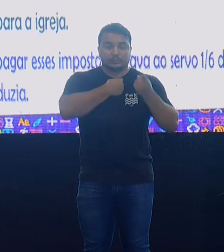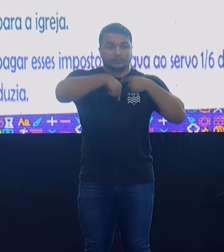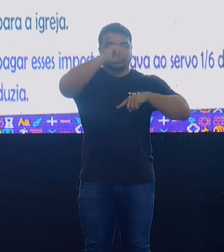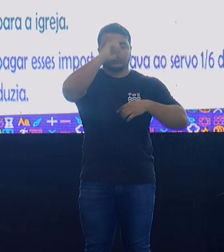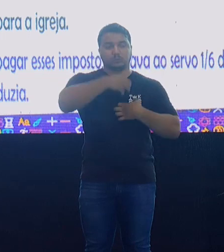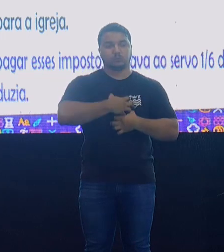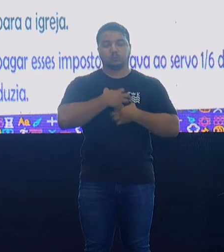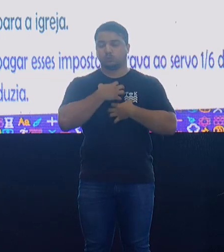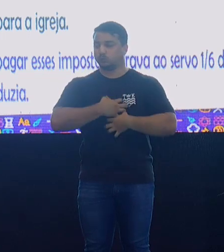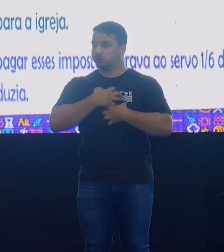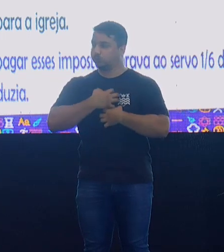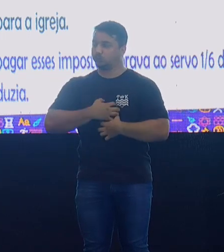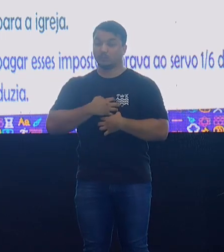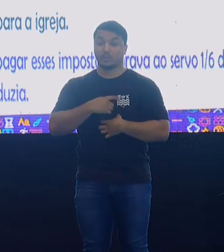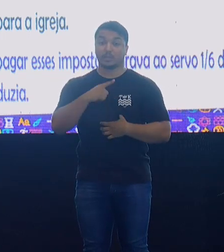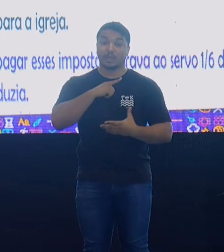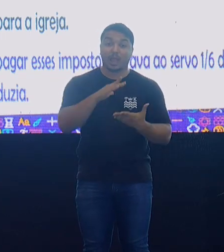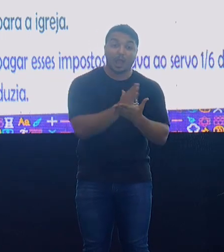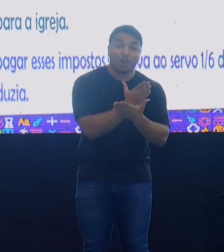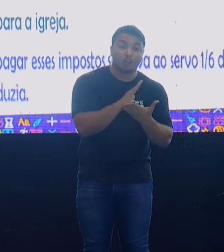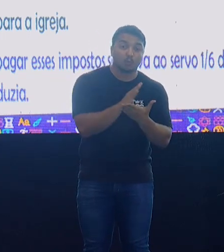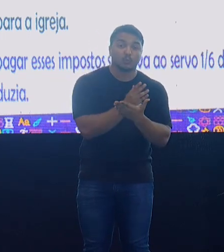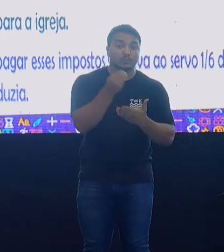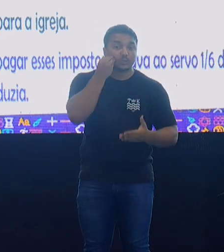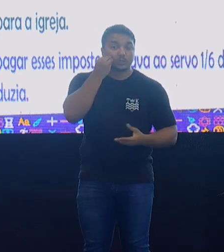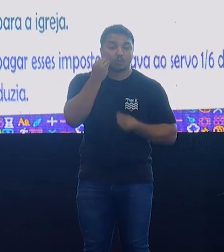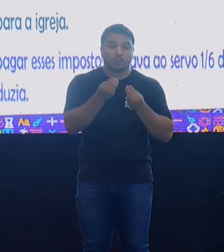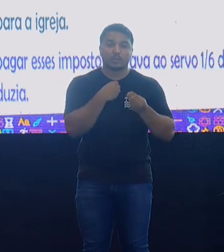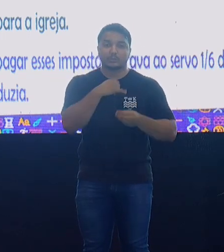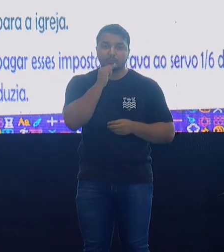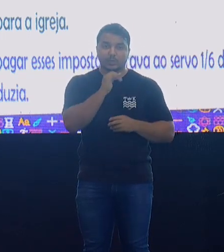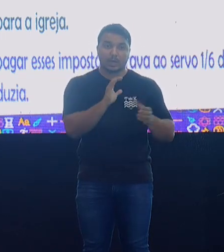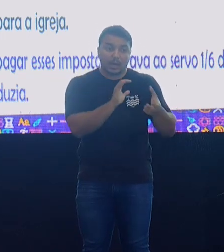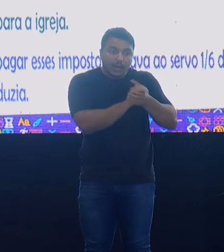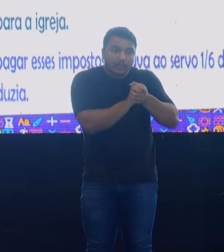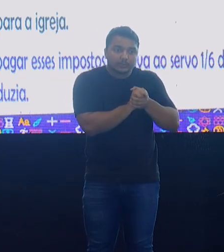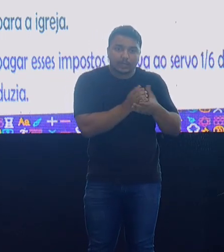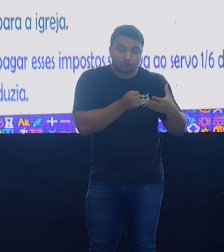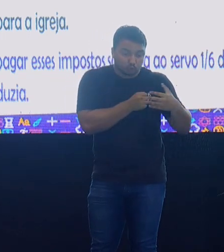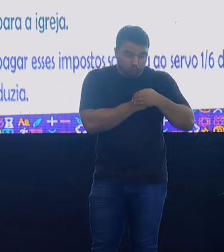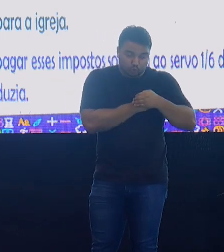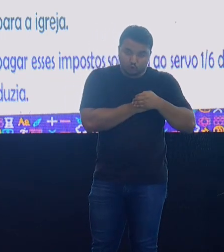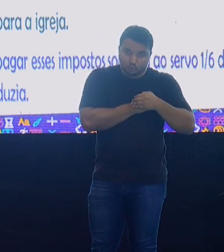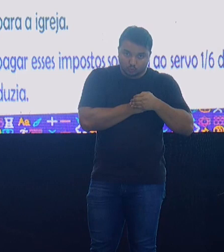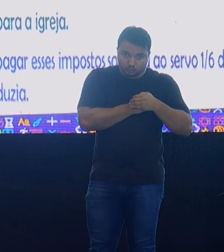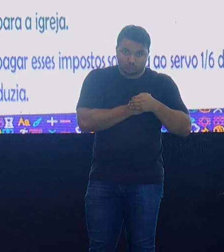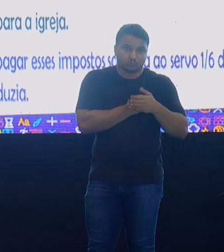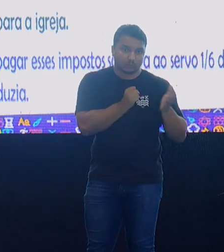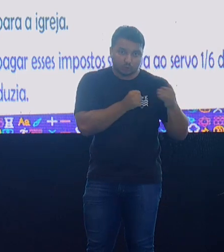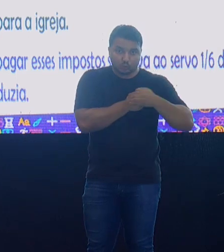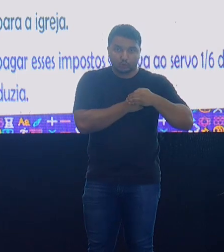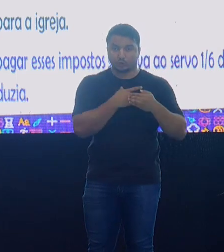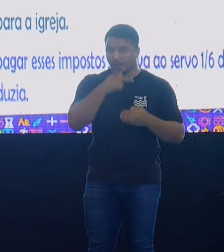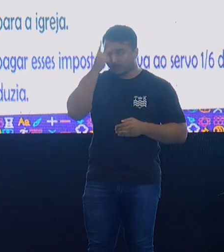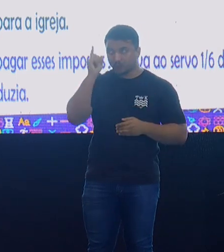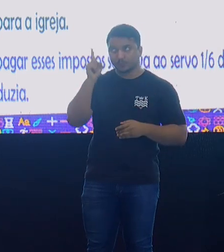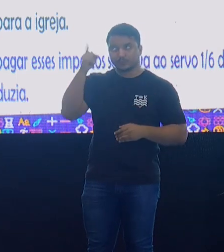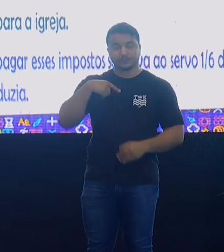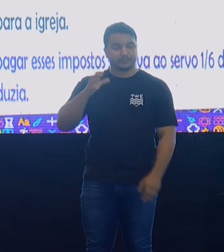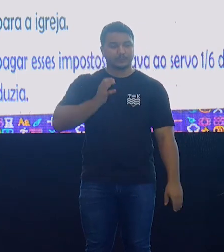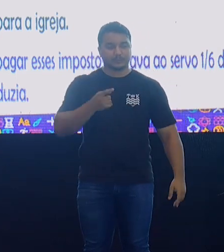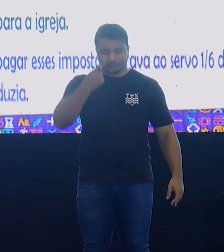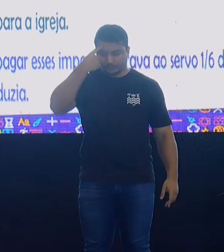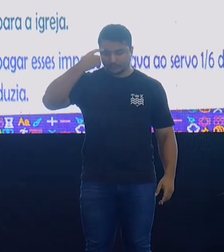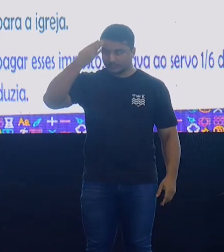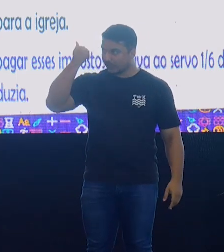revolta. Alguns servos tentavam casar escondido, para que o senhor